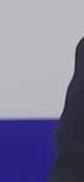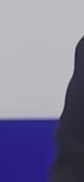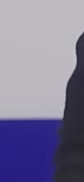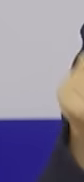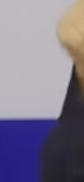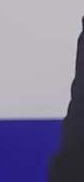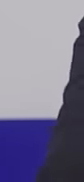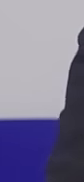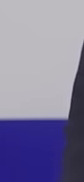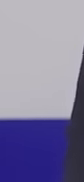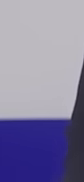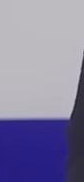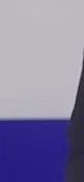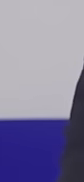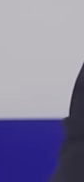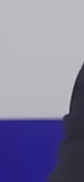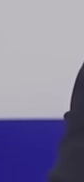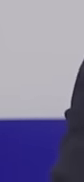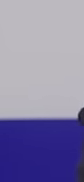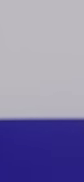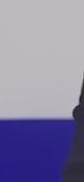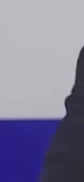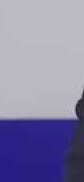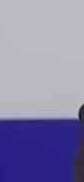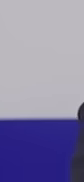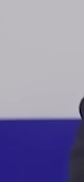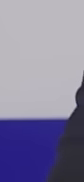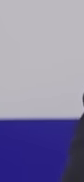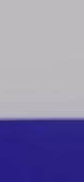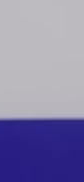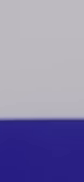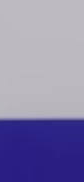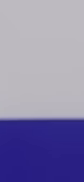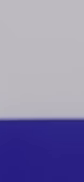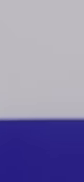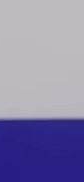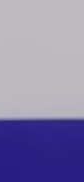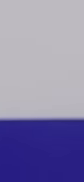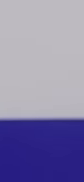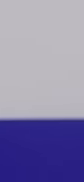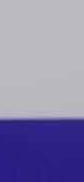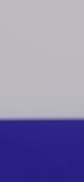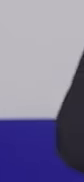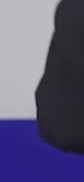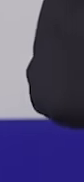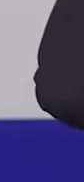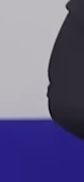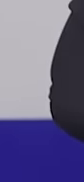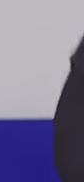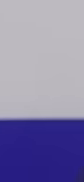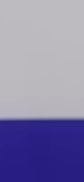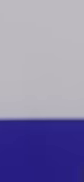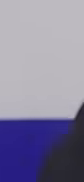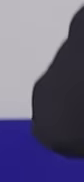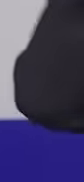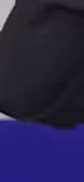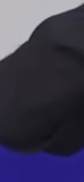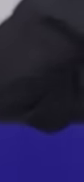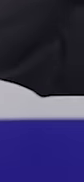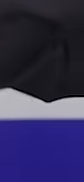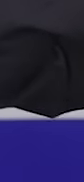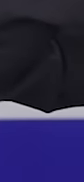전 국토에 경제활동 기회를 제공하면서 산업화 시대를 열었던 박정희